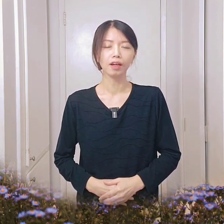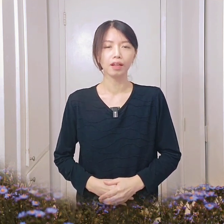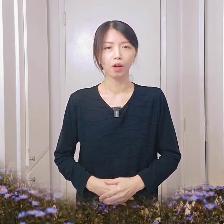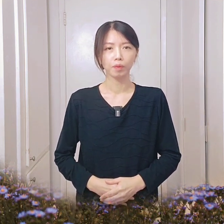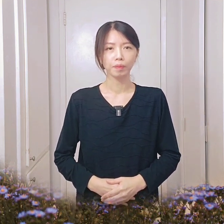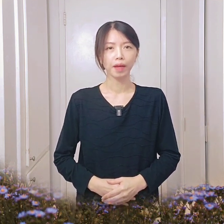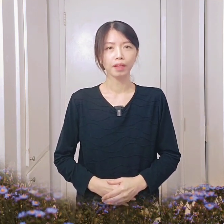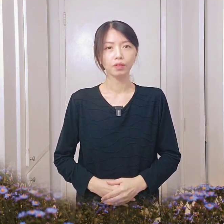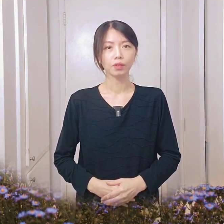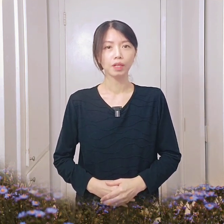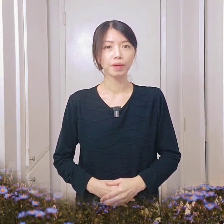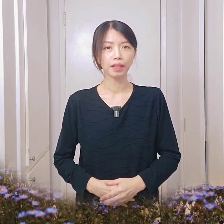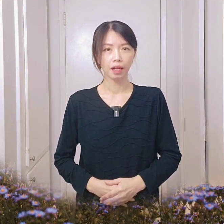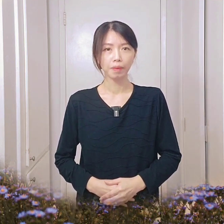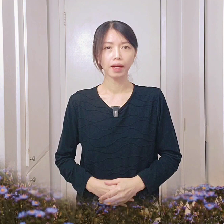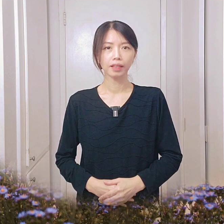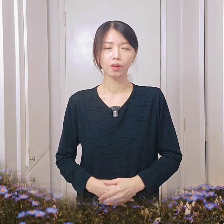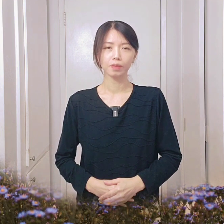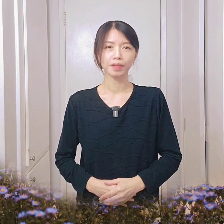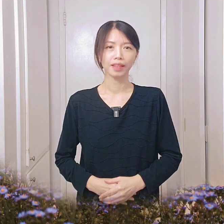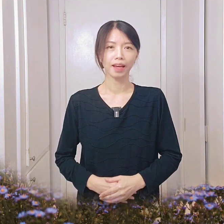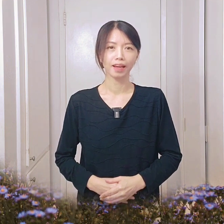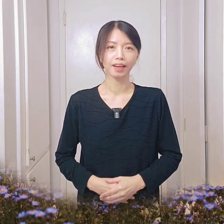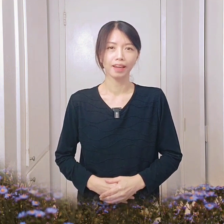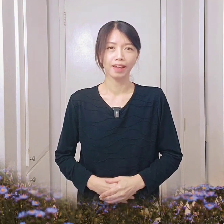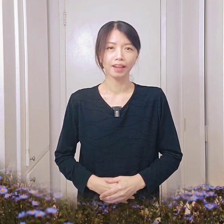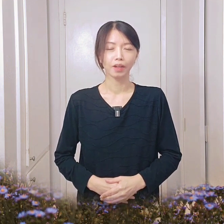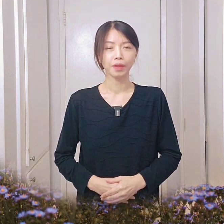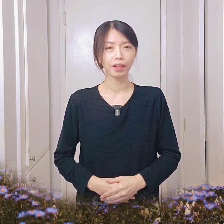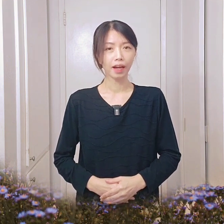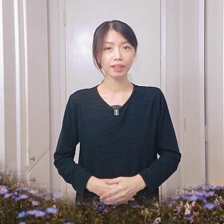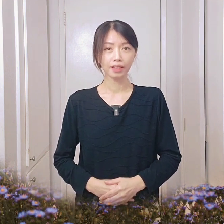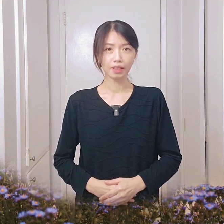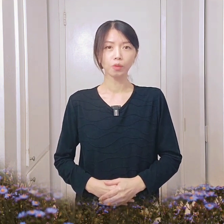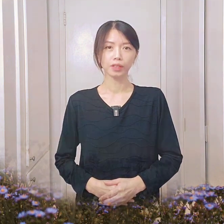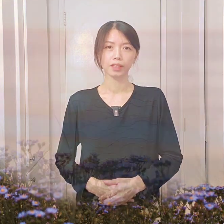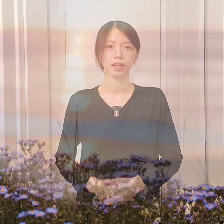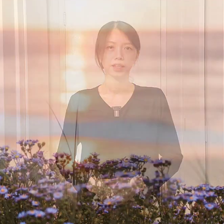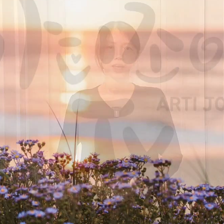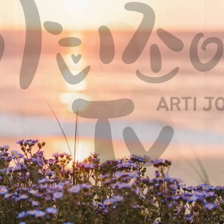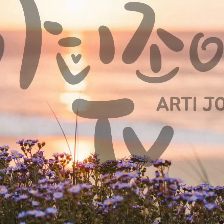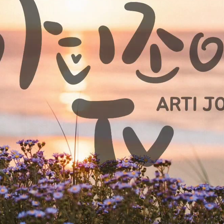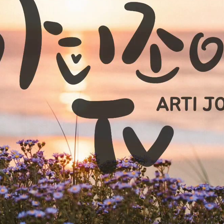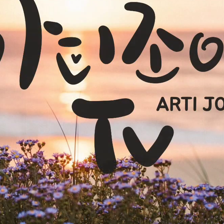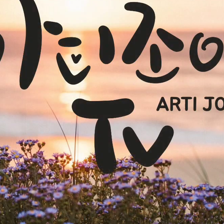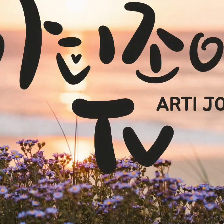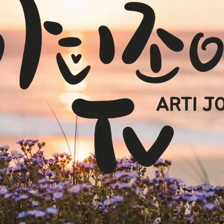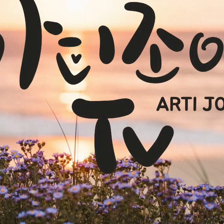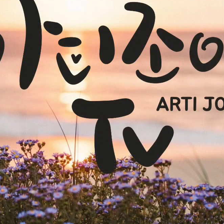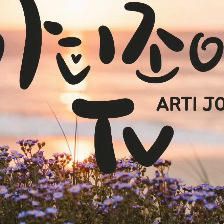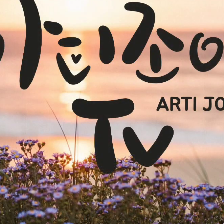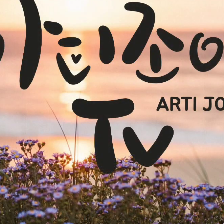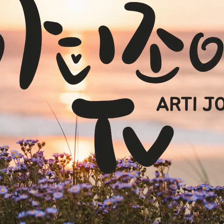찬양인데요. 러빔의 주님을 닮아가는 것입니다. 그러면 끝까지 시청 부탁드릴게요.